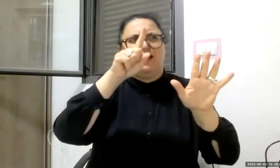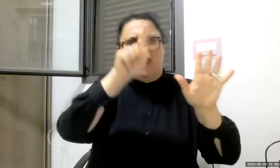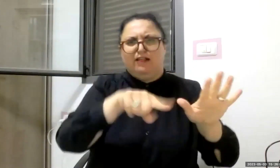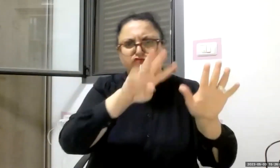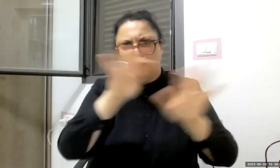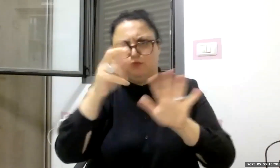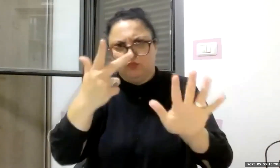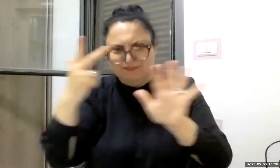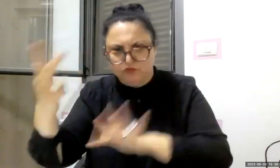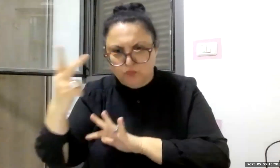עד 1988